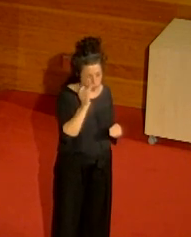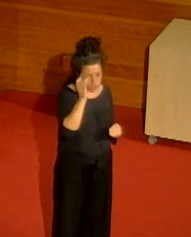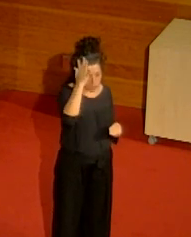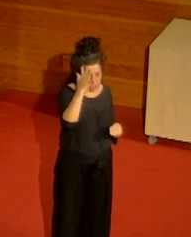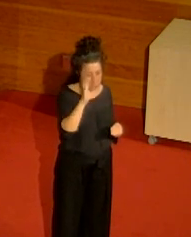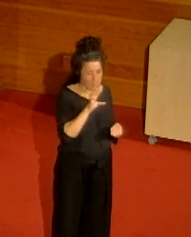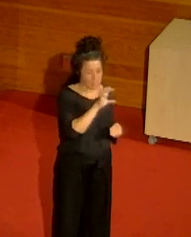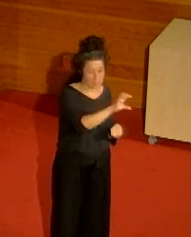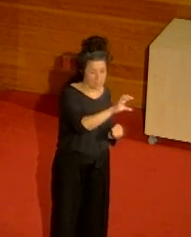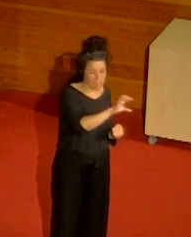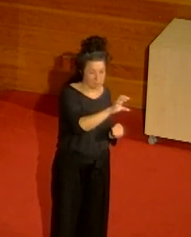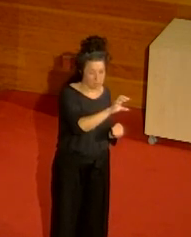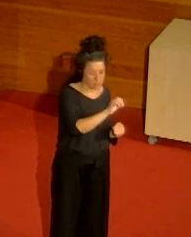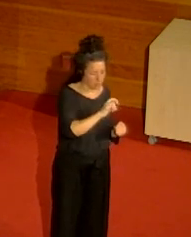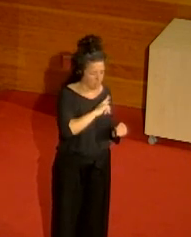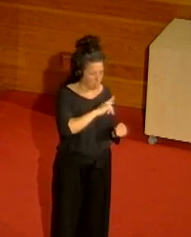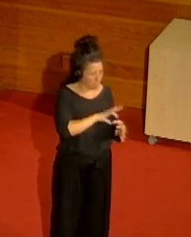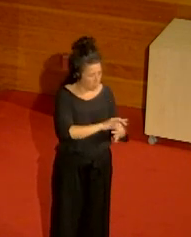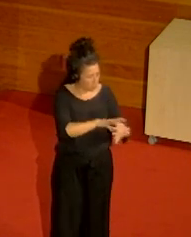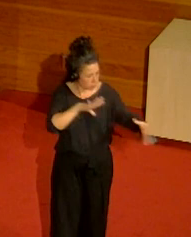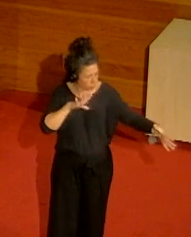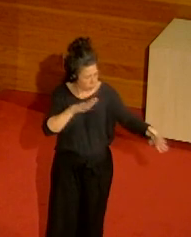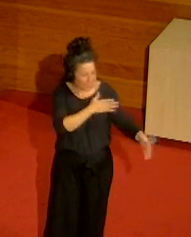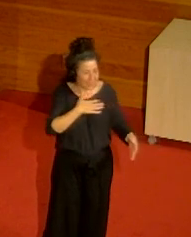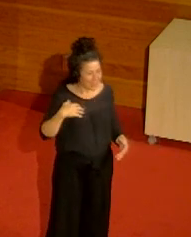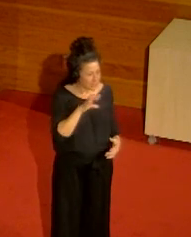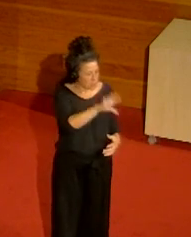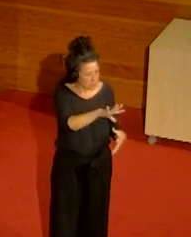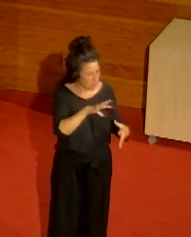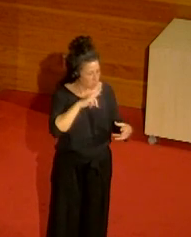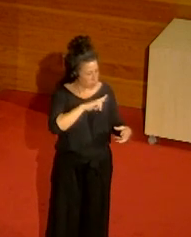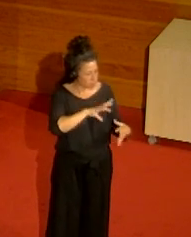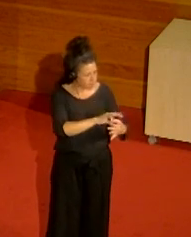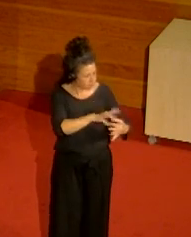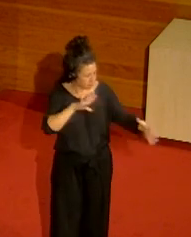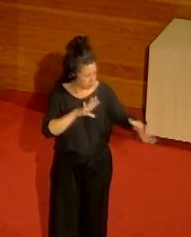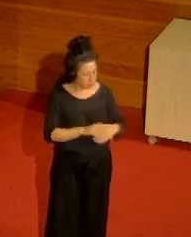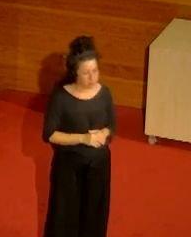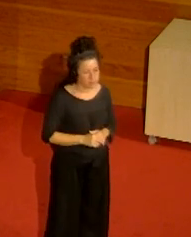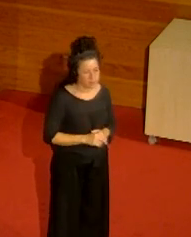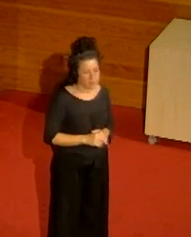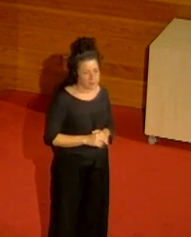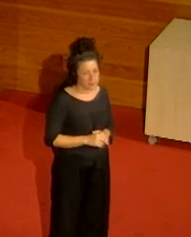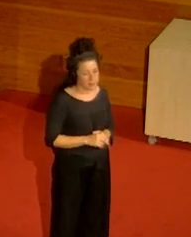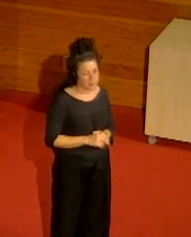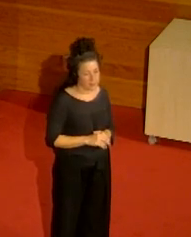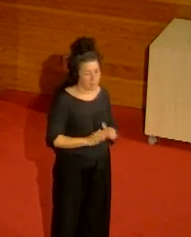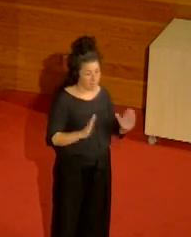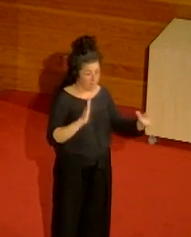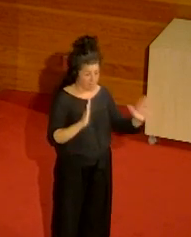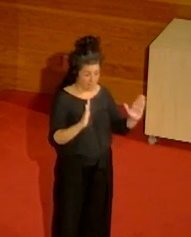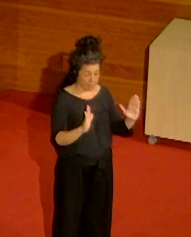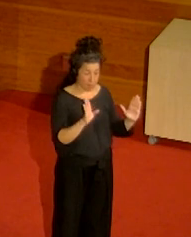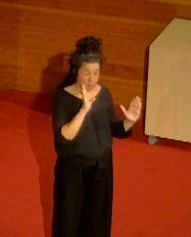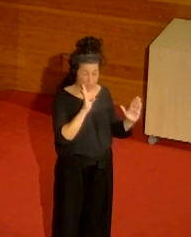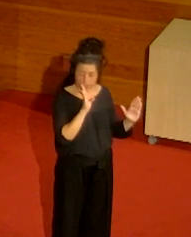donde podemos ser judíos libremente pero el estado que queremos tener queremos que sea un estado laico en esos años para que se hagan una idea sobre